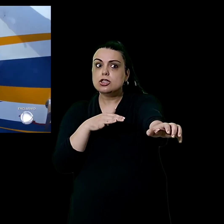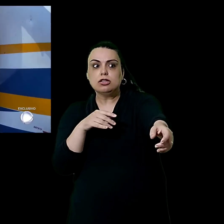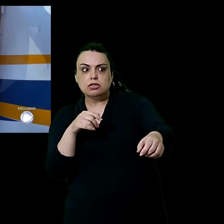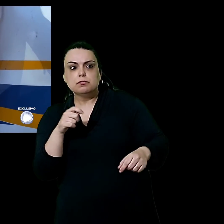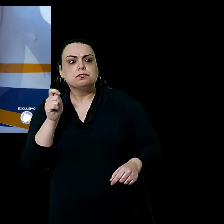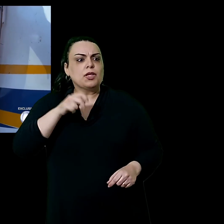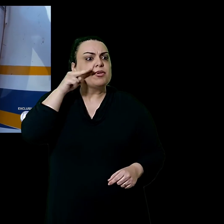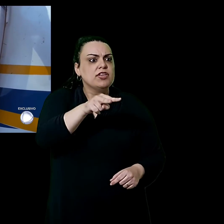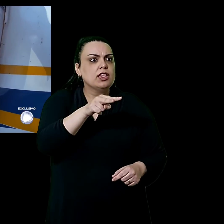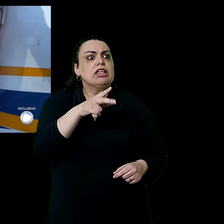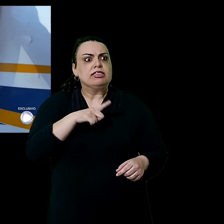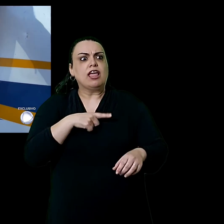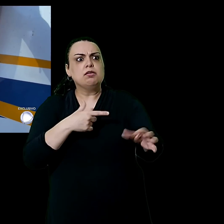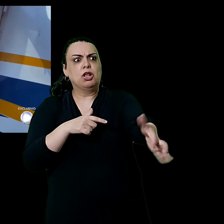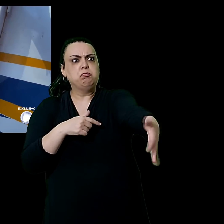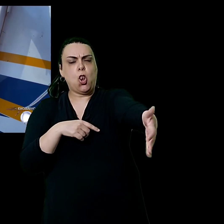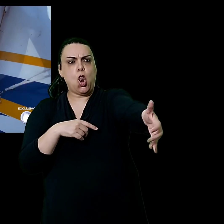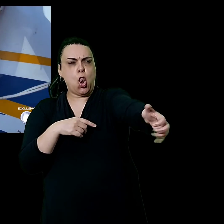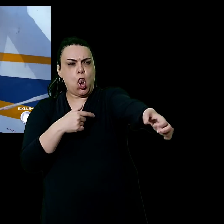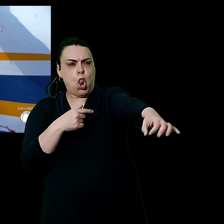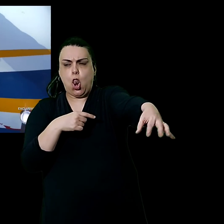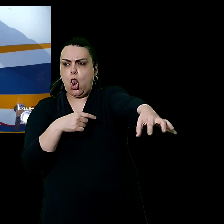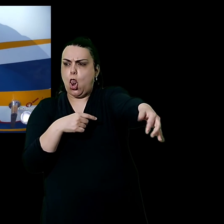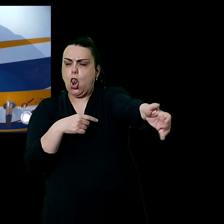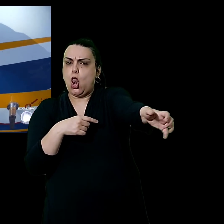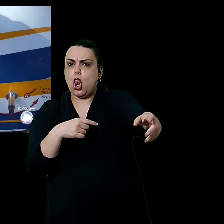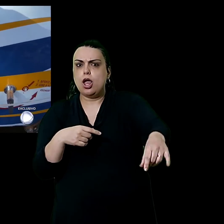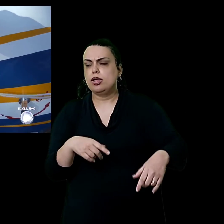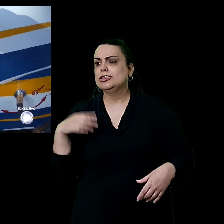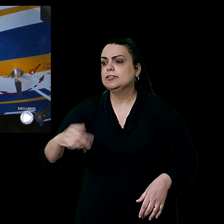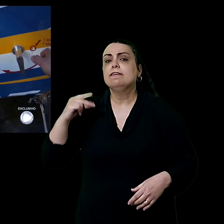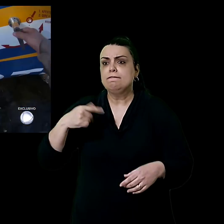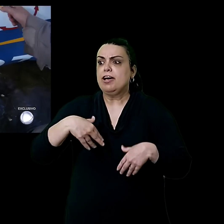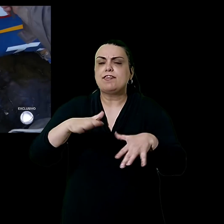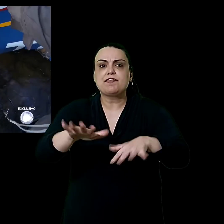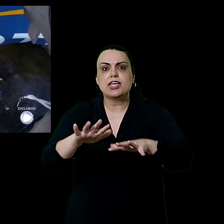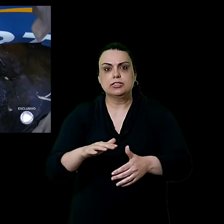No princípio sim, tremendo muito. Beleza, vamos lá,